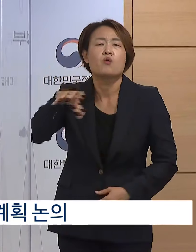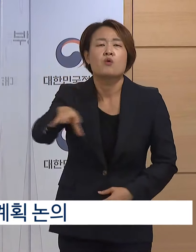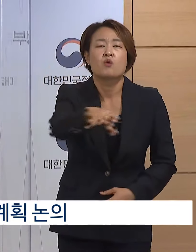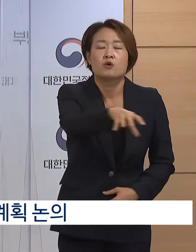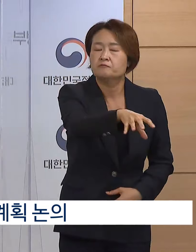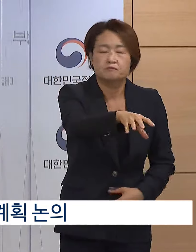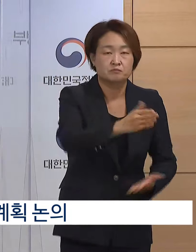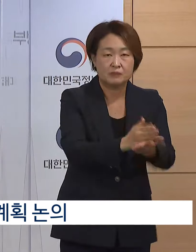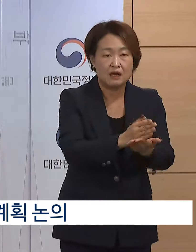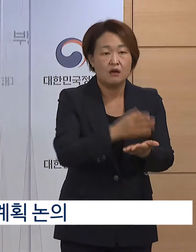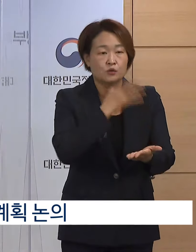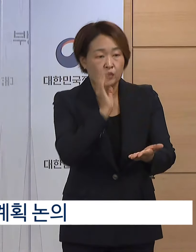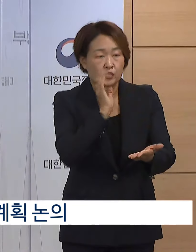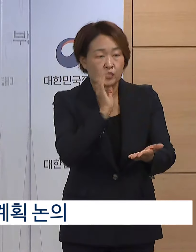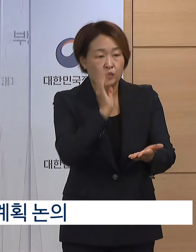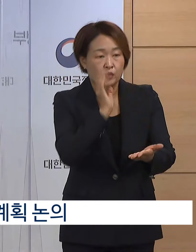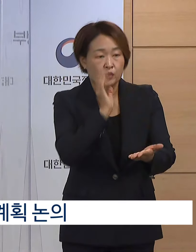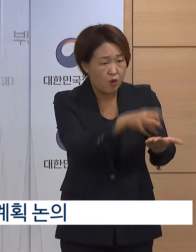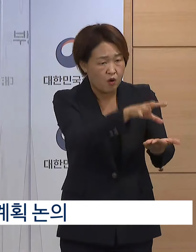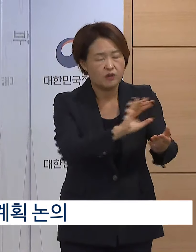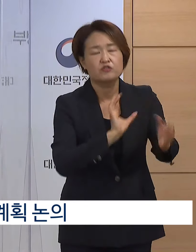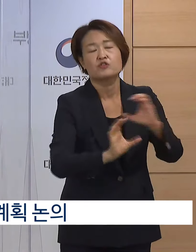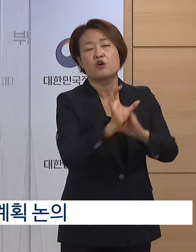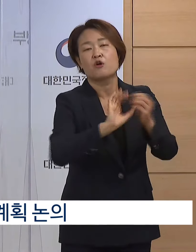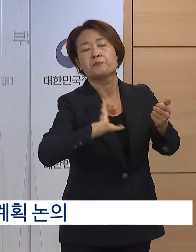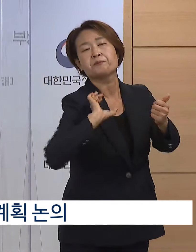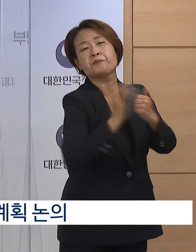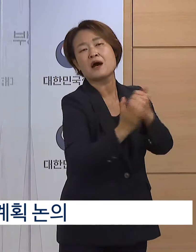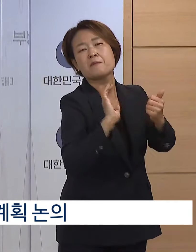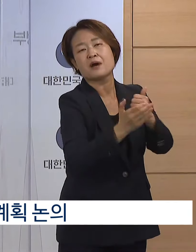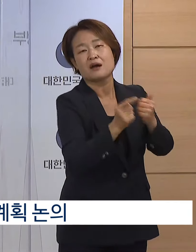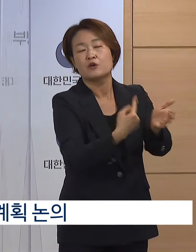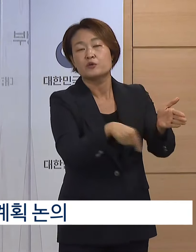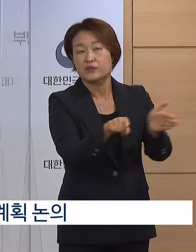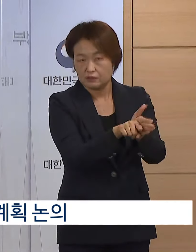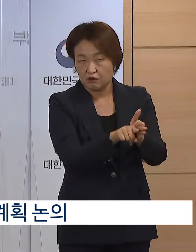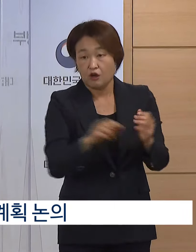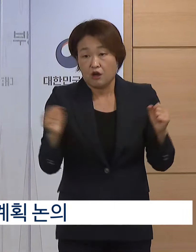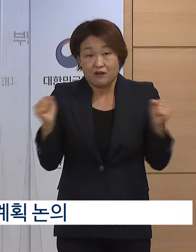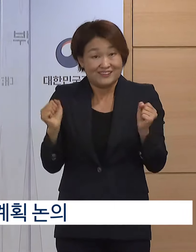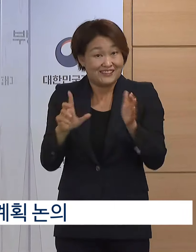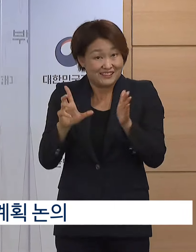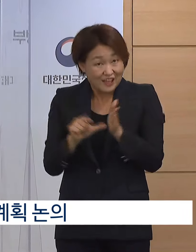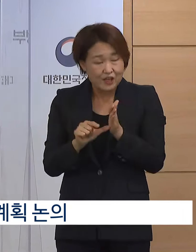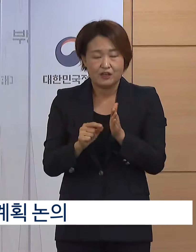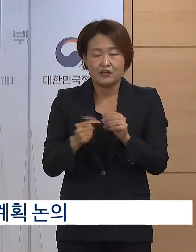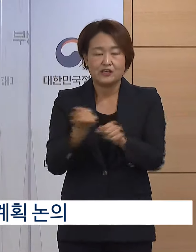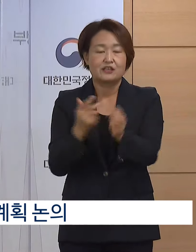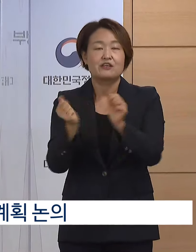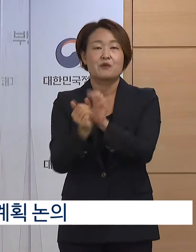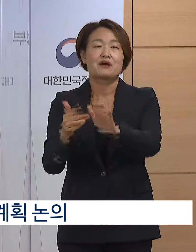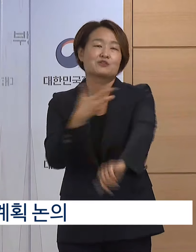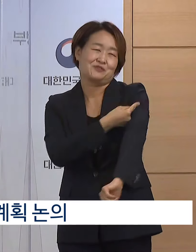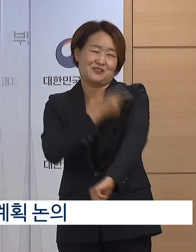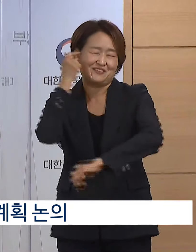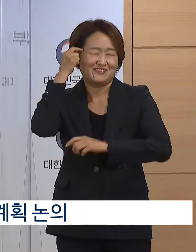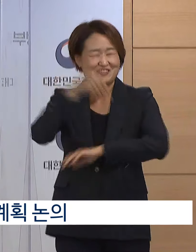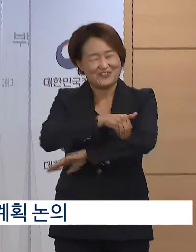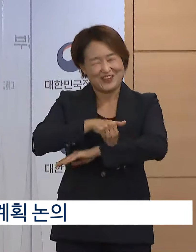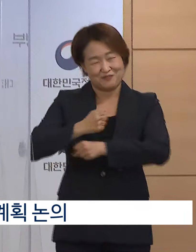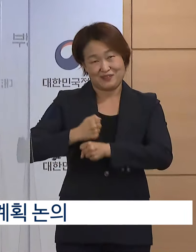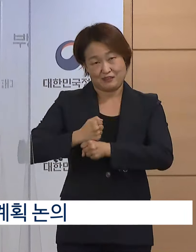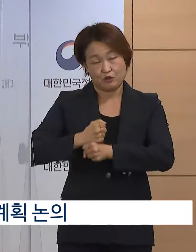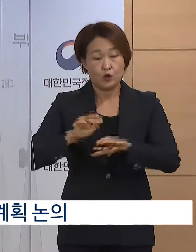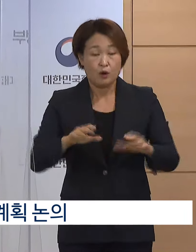보다 두터운 보호가 가능하도록 동절기 예방접종 계획을 수립하였습니다. 특히 이번